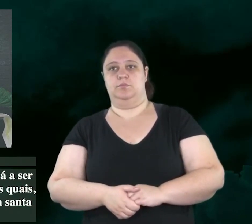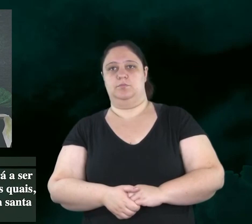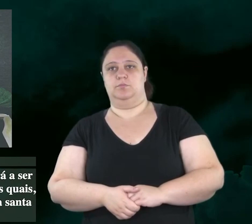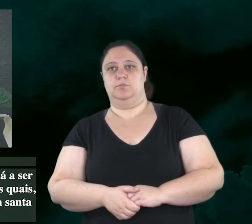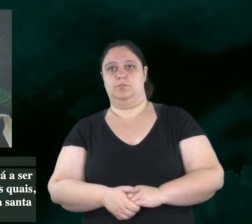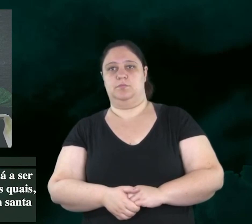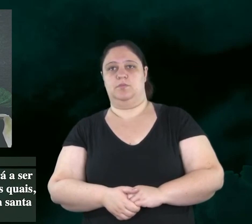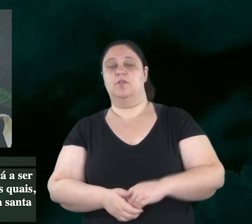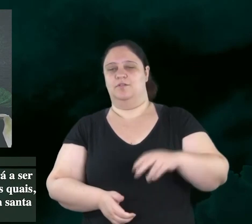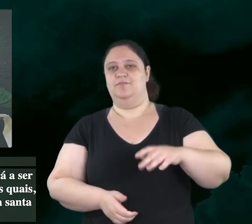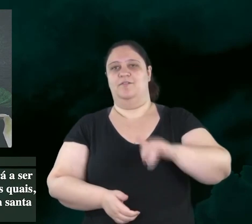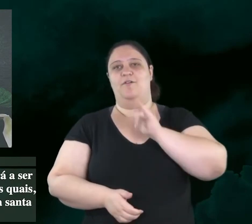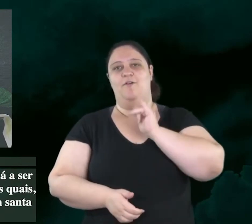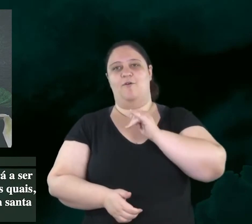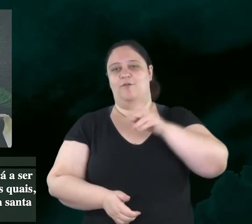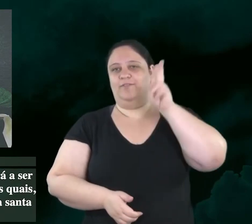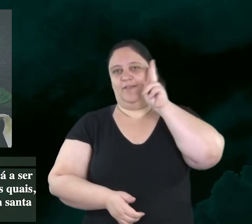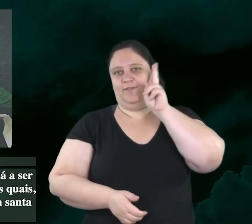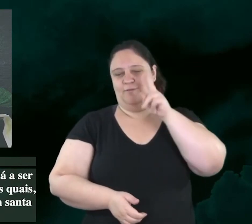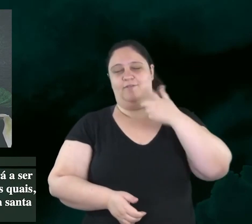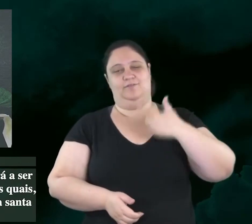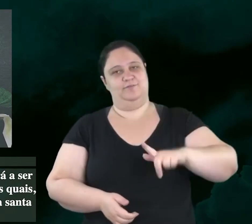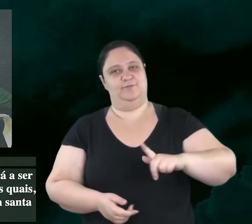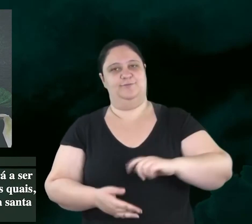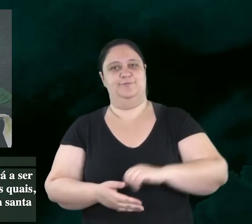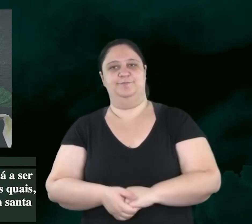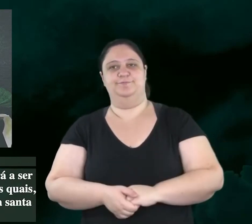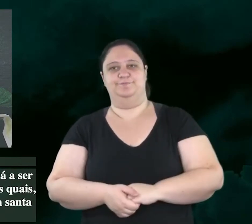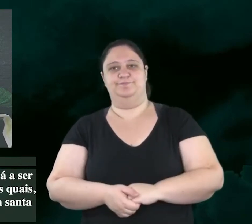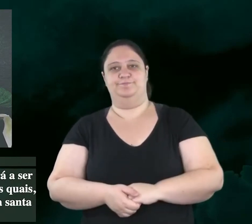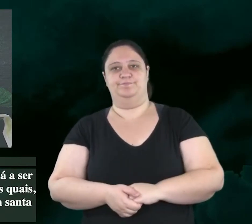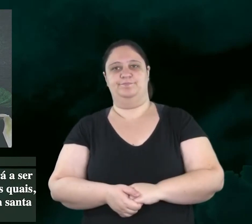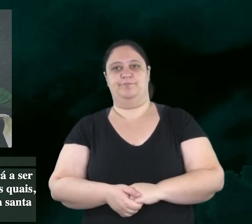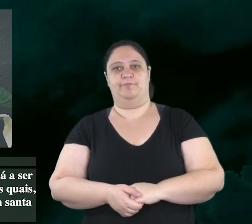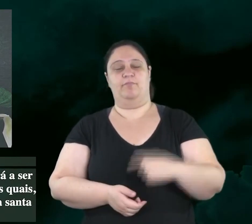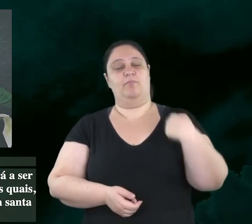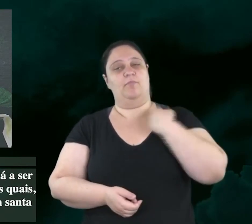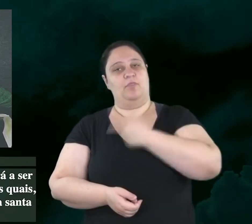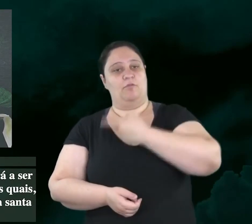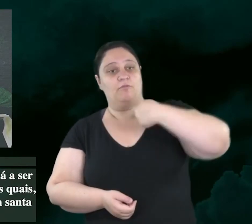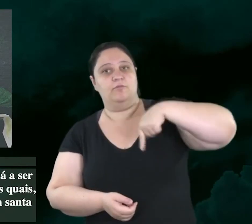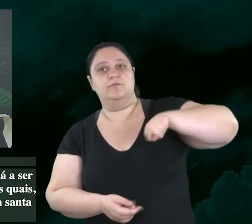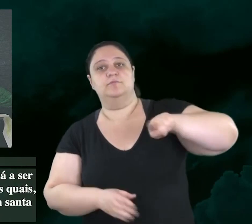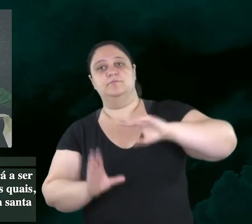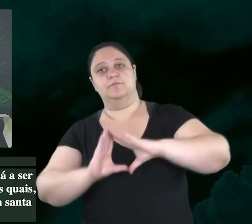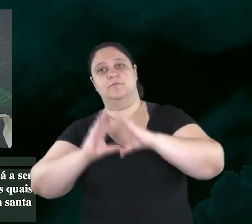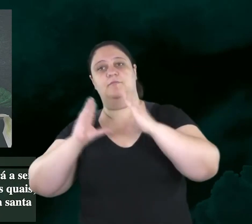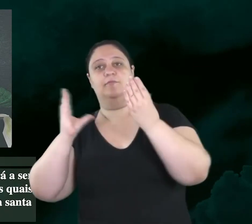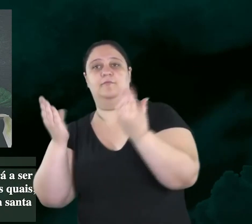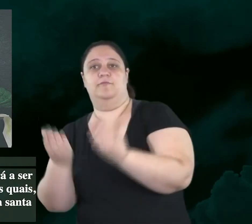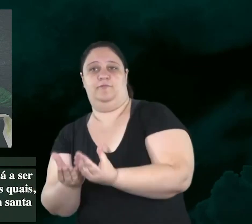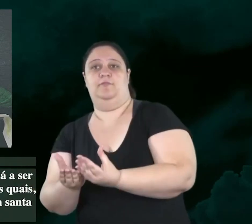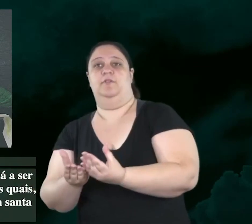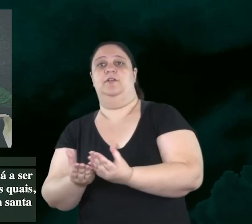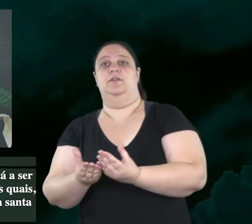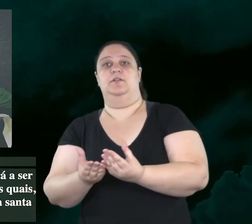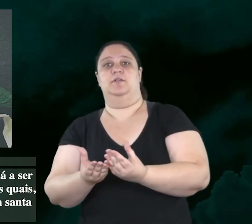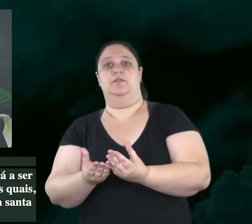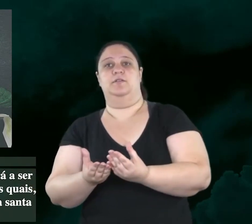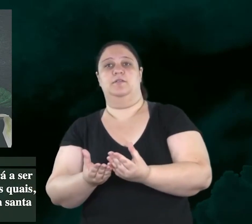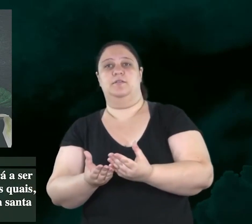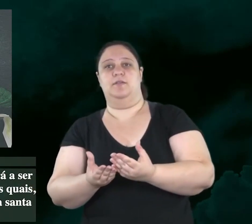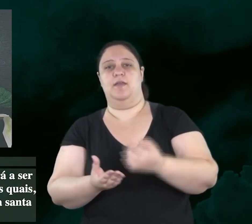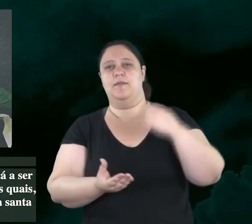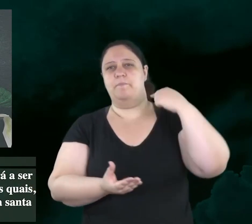vou contar uma história, de novo. Estávamos indo para uma conferência na região de Belo